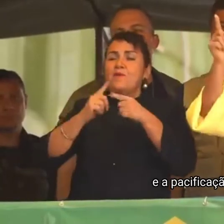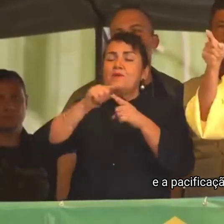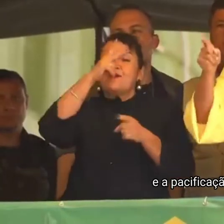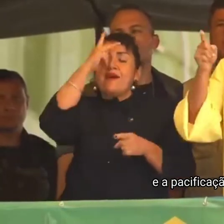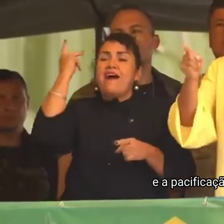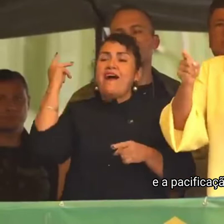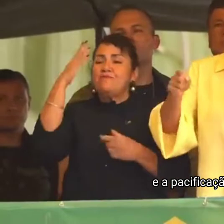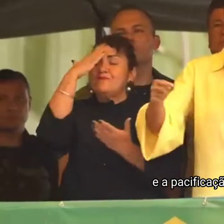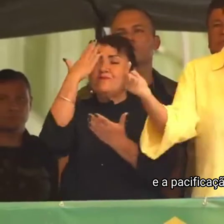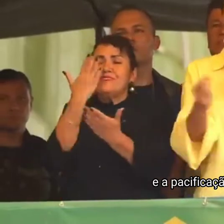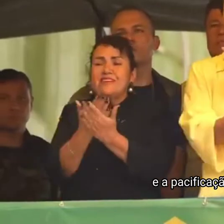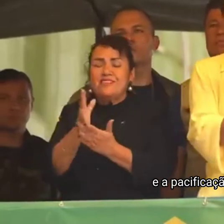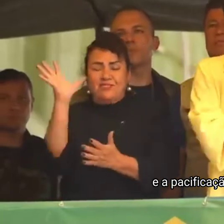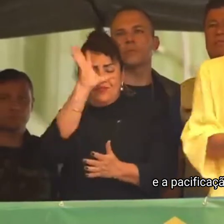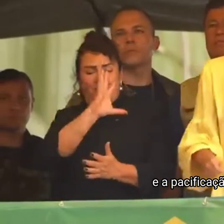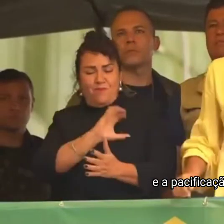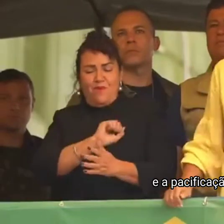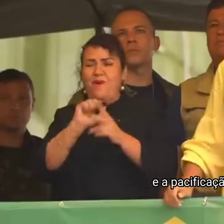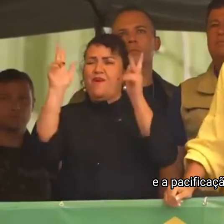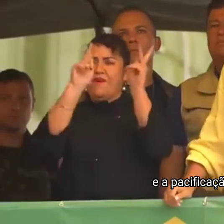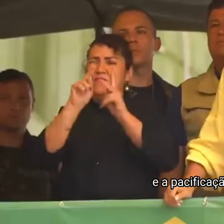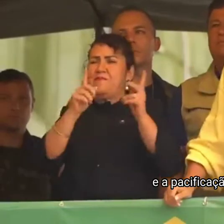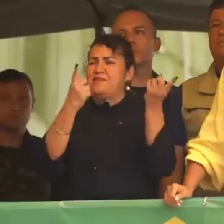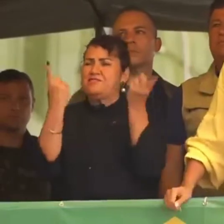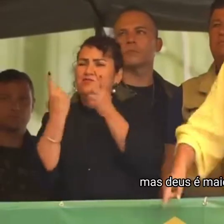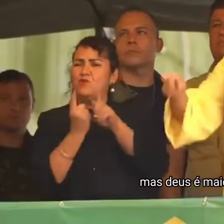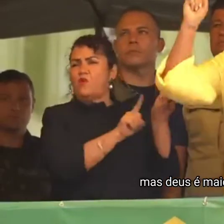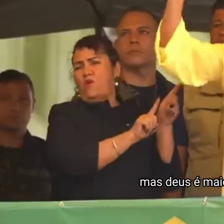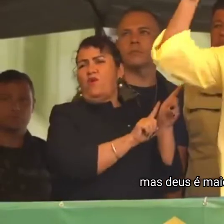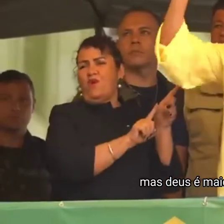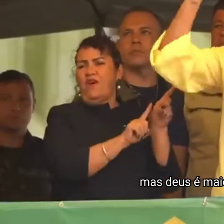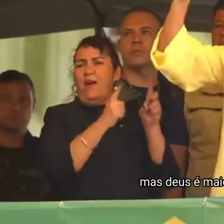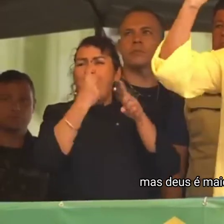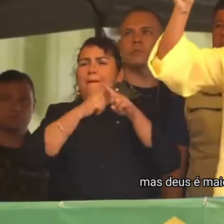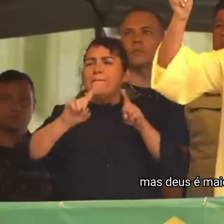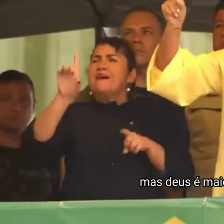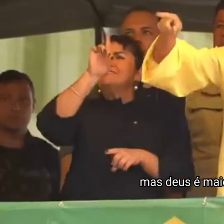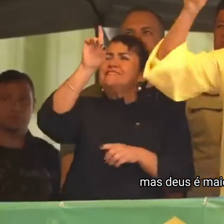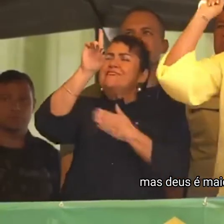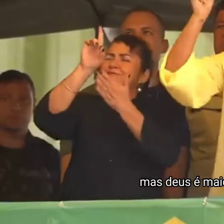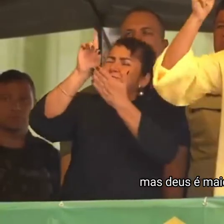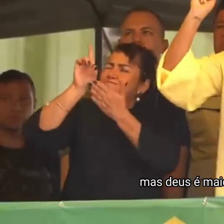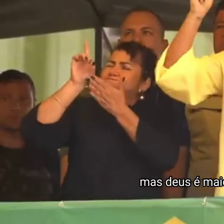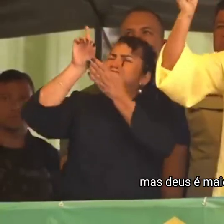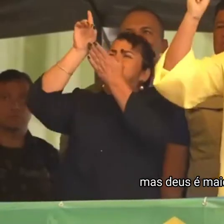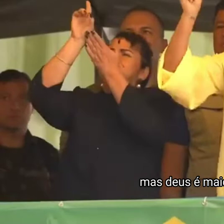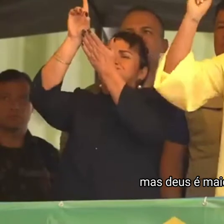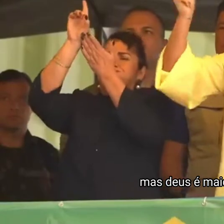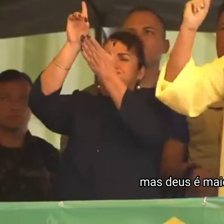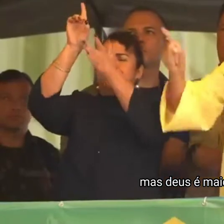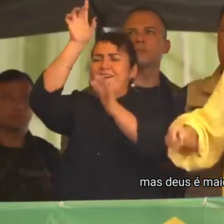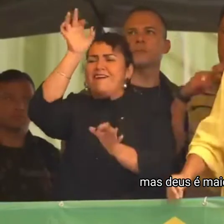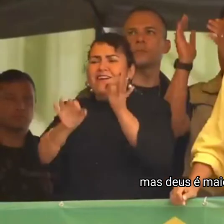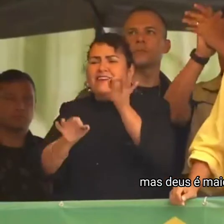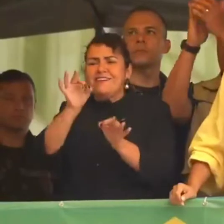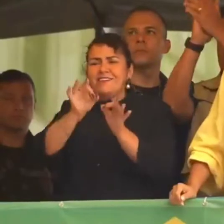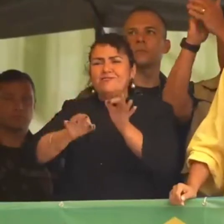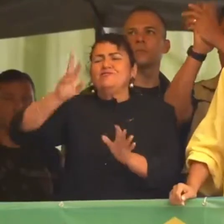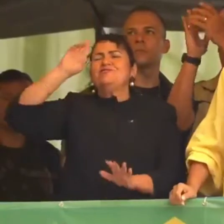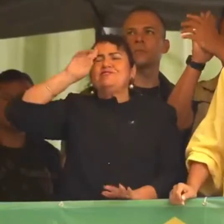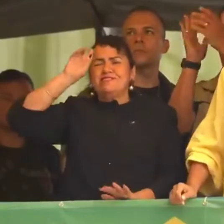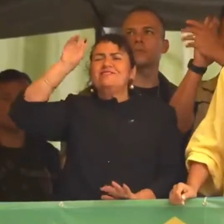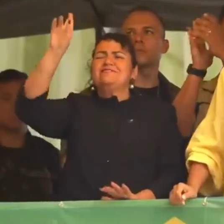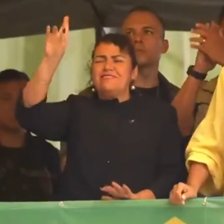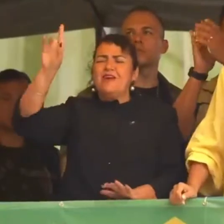a pacificação atentaram contra a vida dele. Mas Deus é maior e a justiça do Senhor será feita.